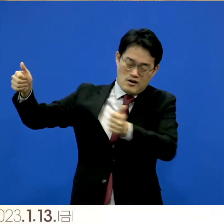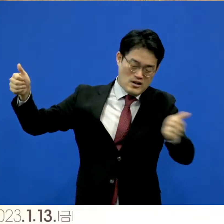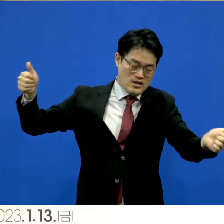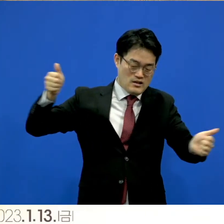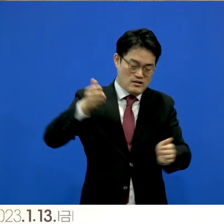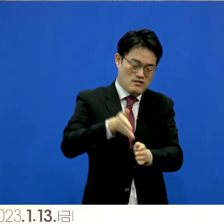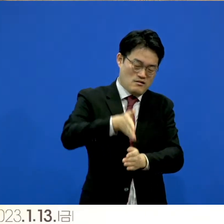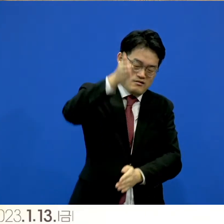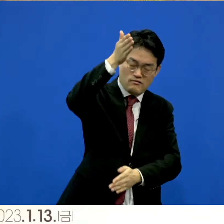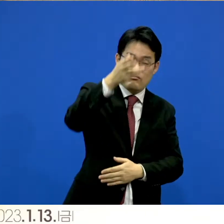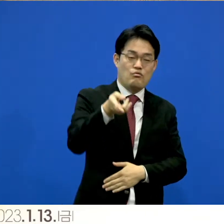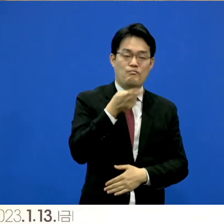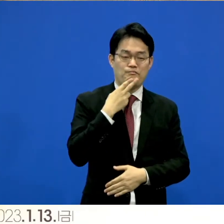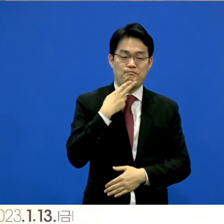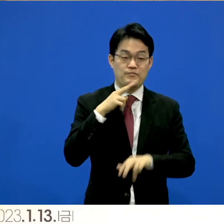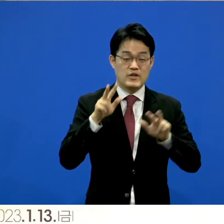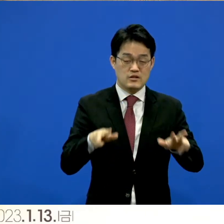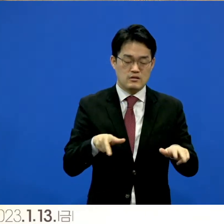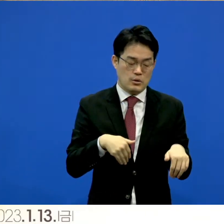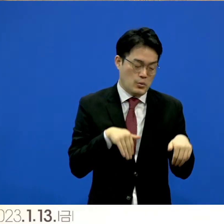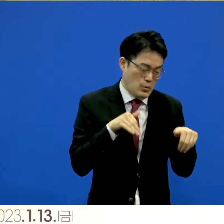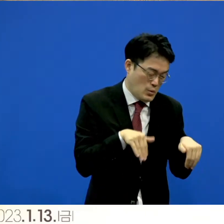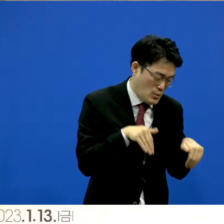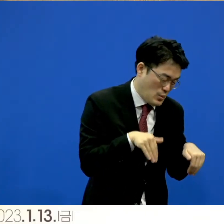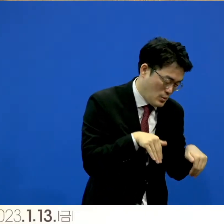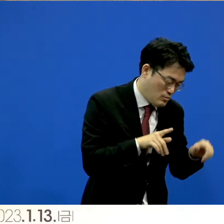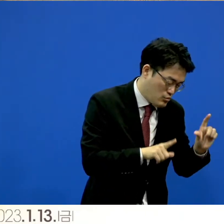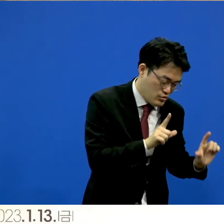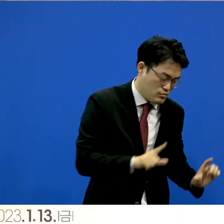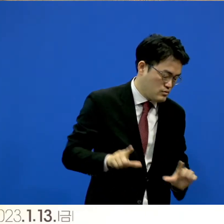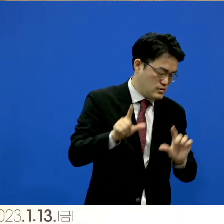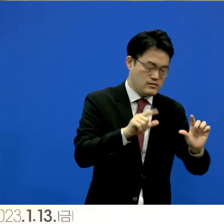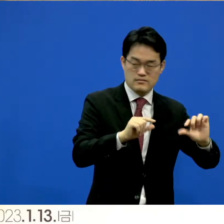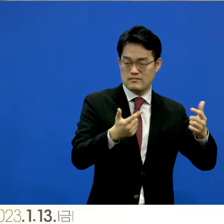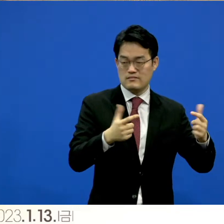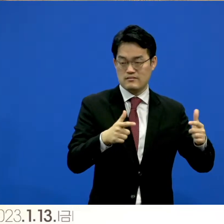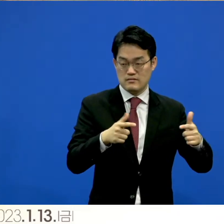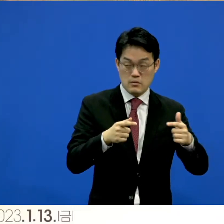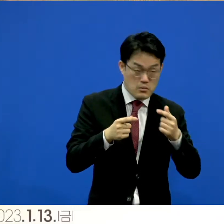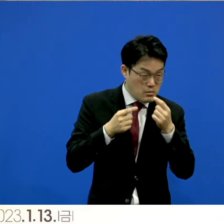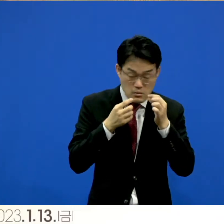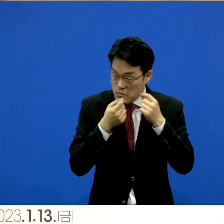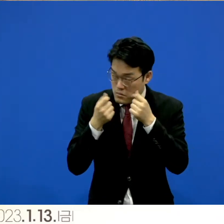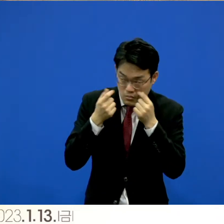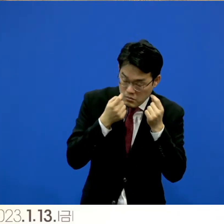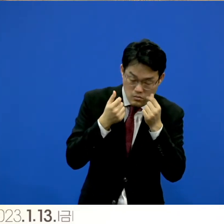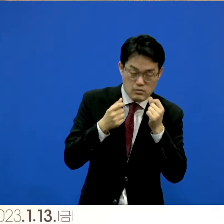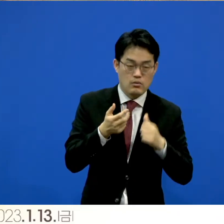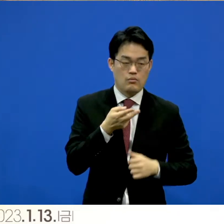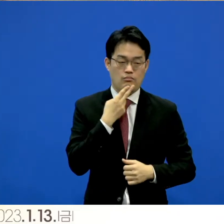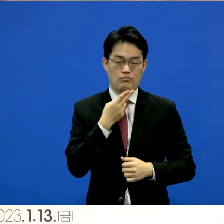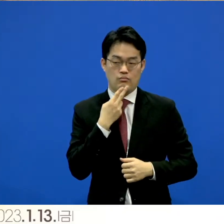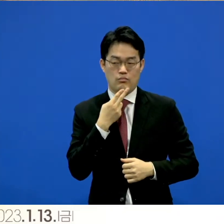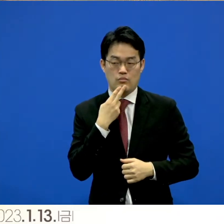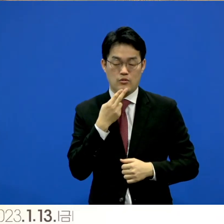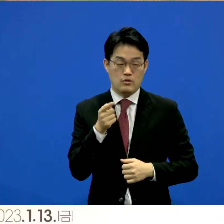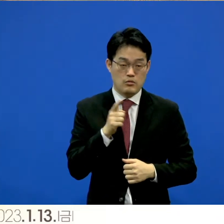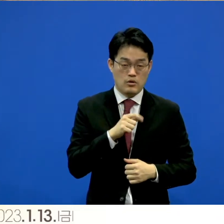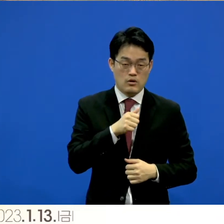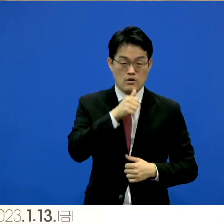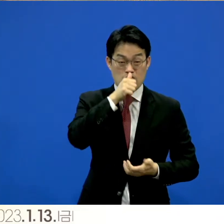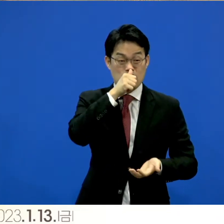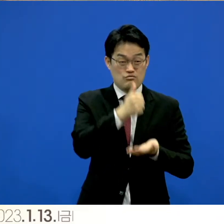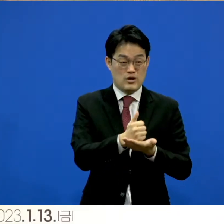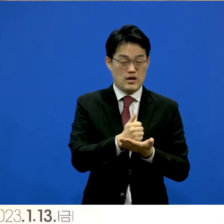종의 모습을 가지고 살수는 안 되죠. 눈치를 볼 이유가 없습니다. 죄책감에 눌려 살 이유가